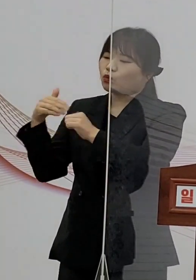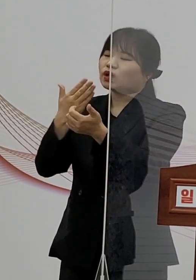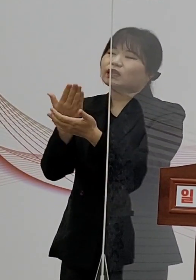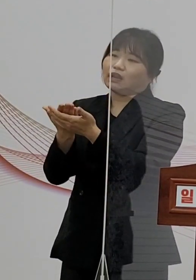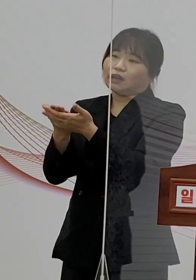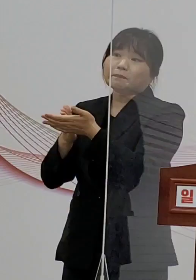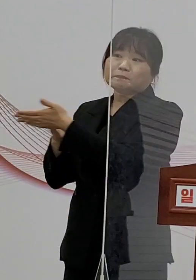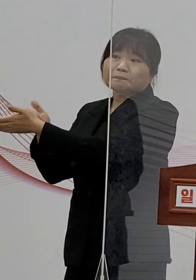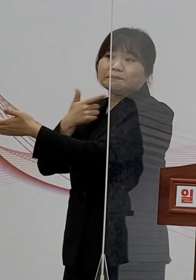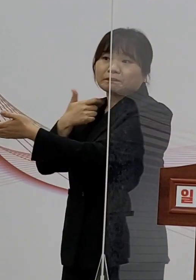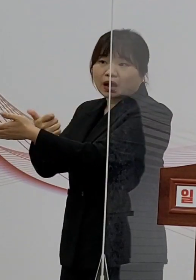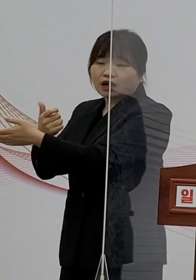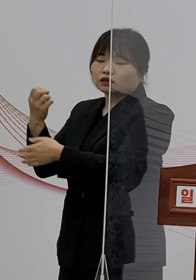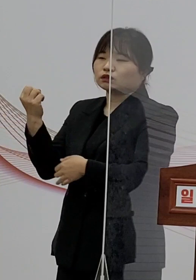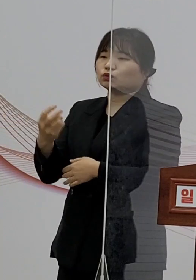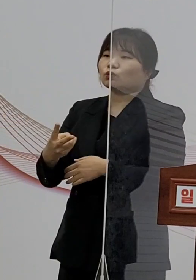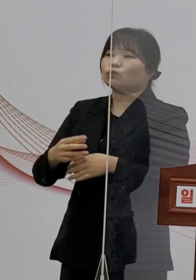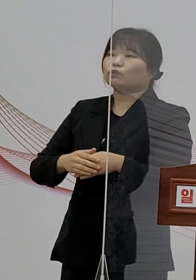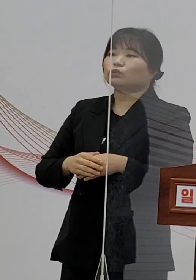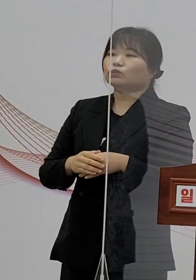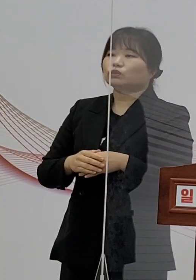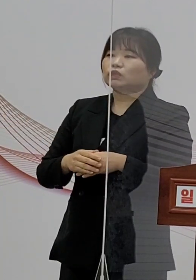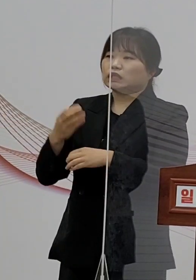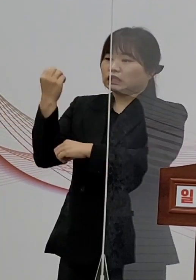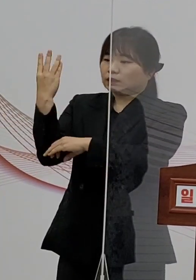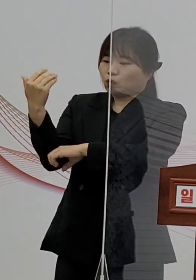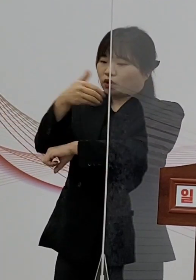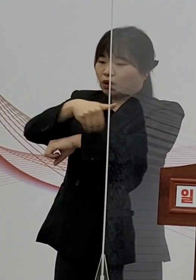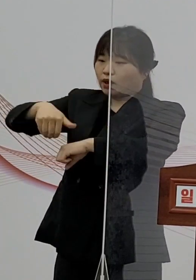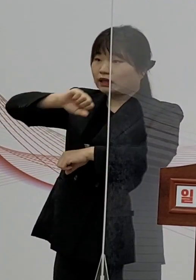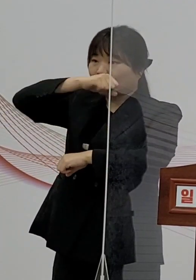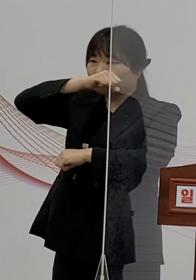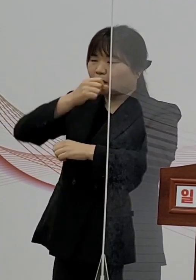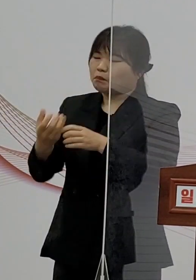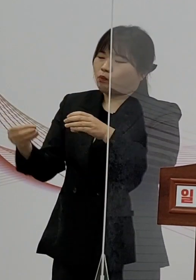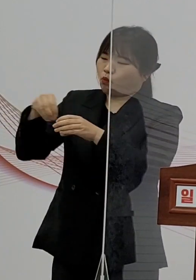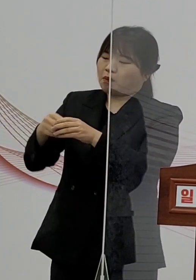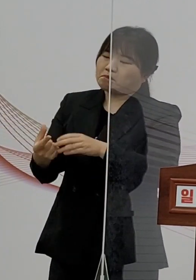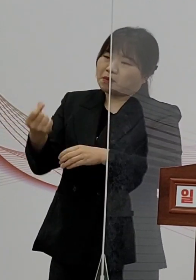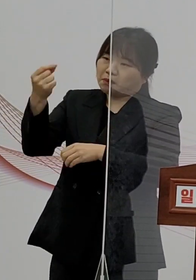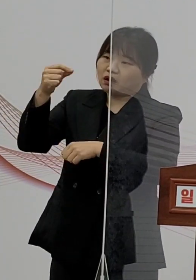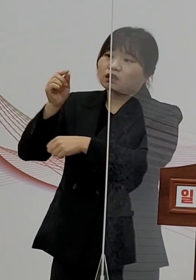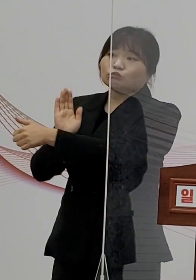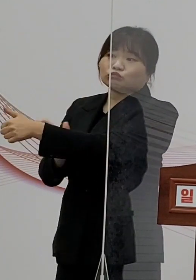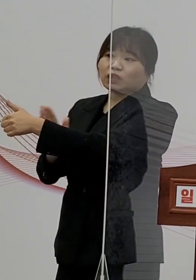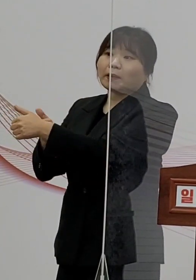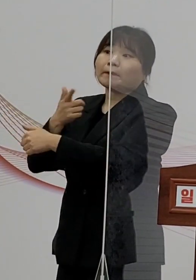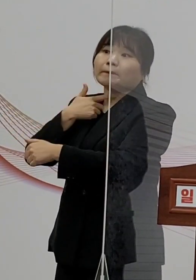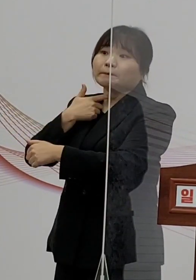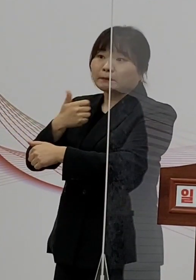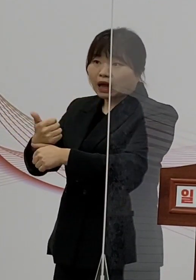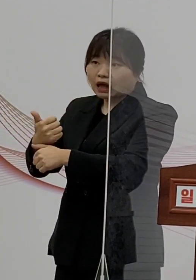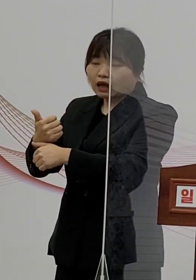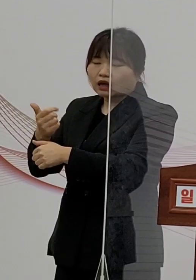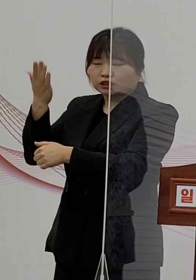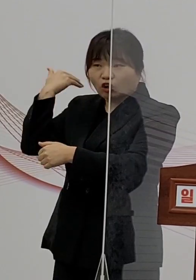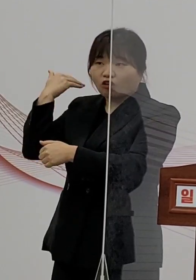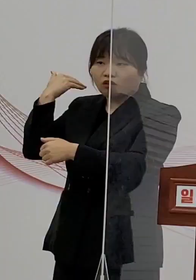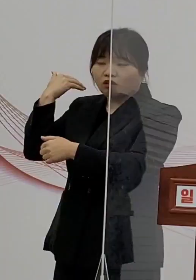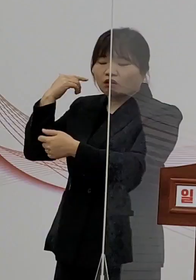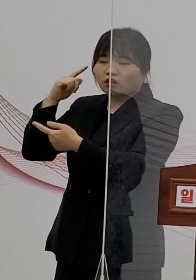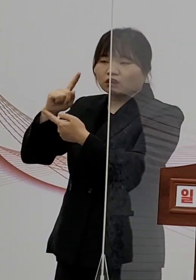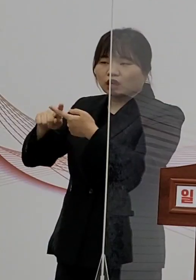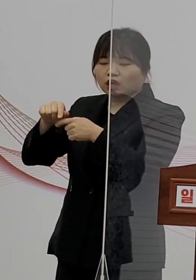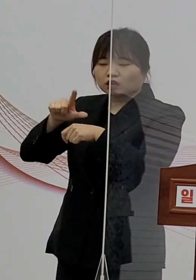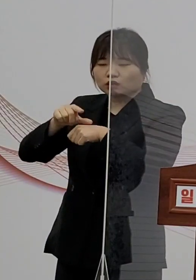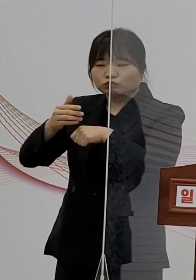것 그리고 기본 설계비를 반영해 주실 것을 요청을 드렸고 이에 대한 답으로